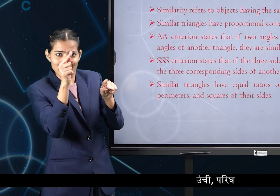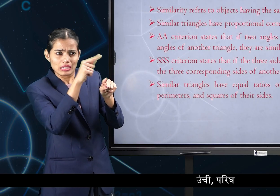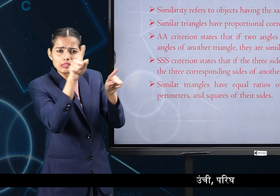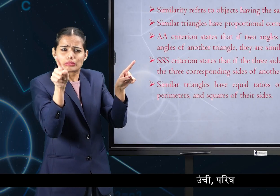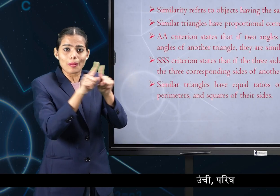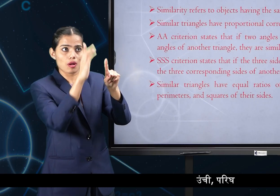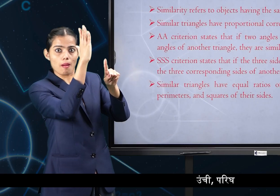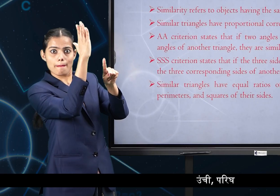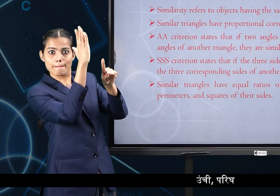उंची, परिघ